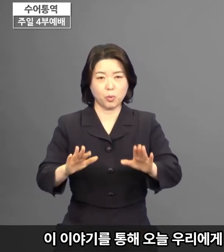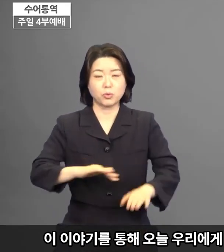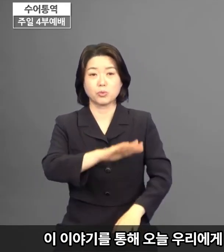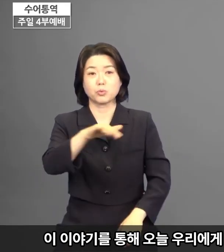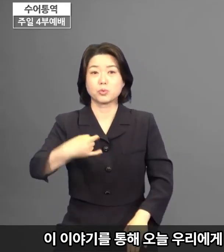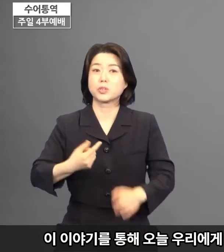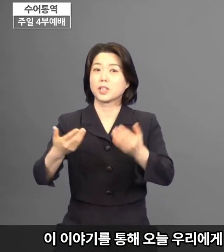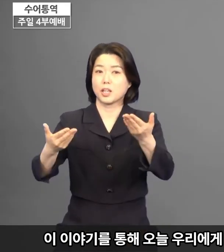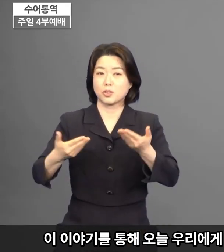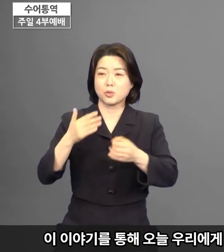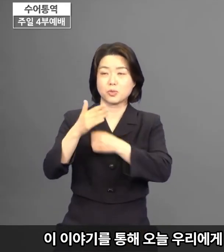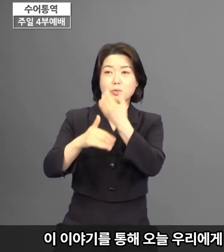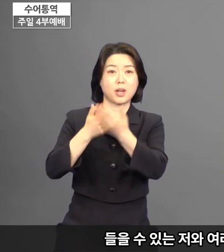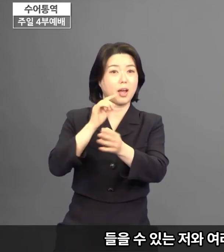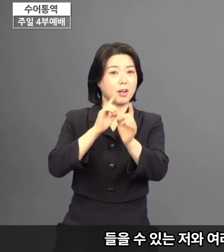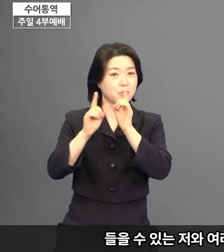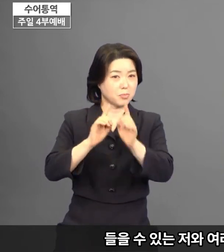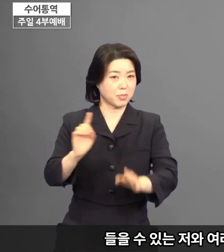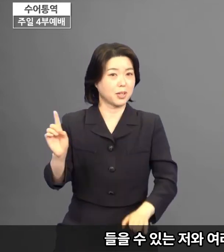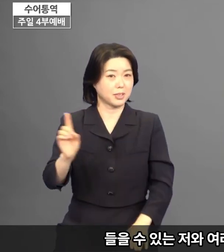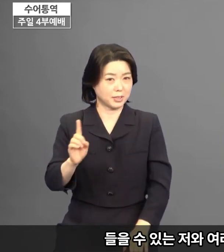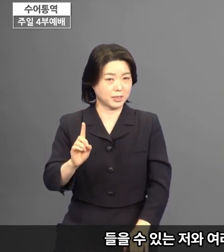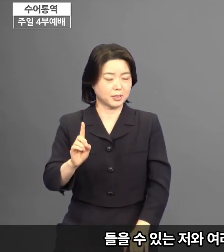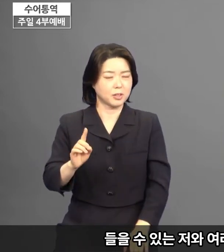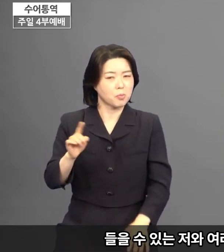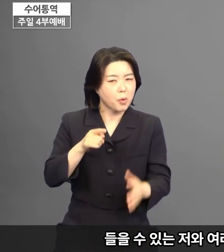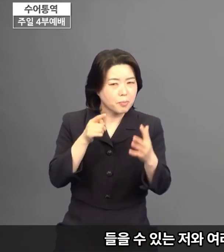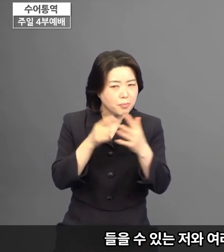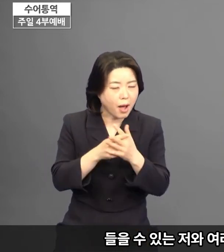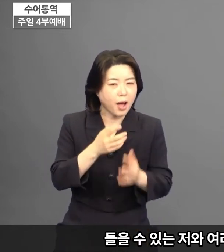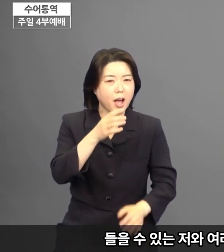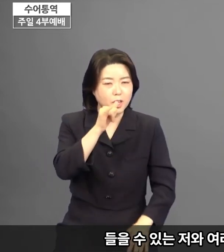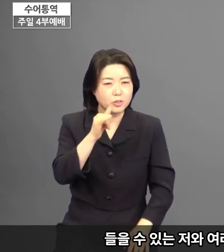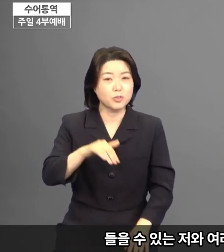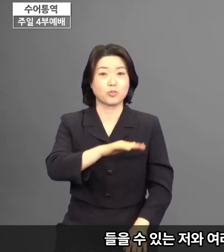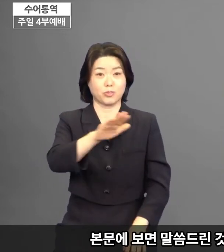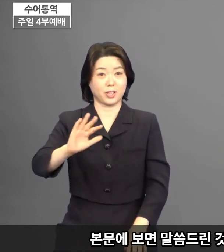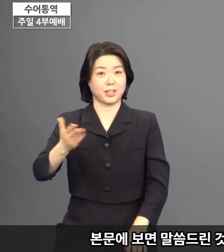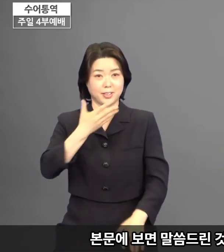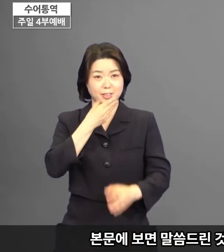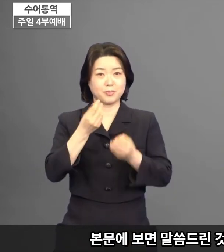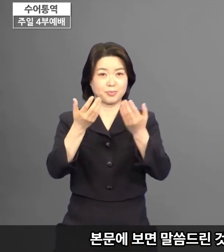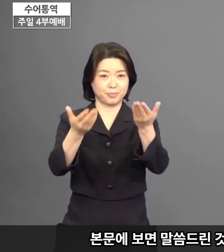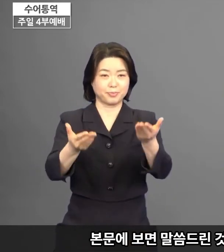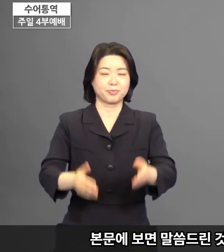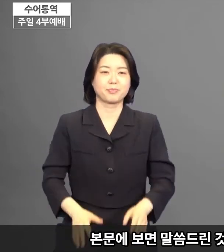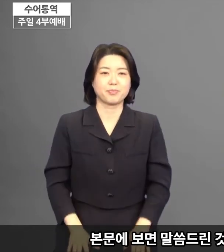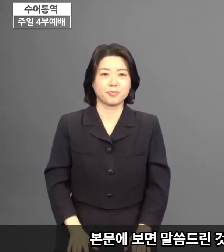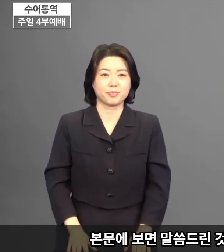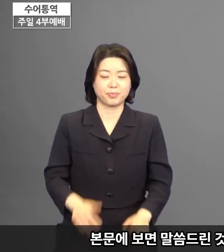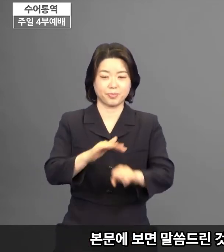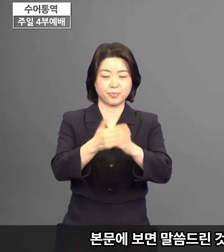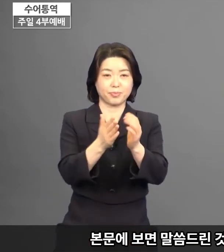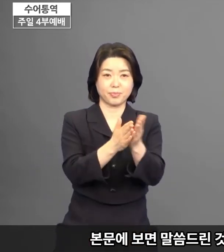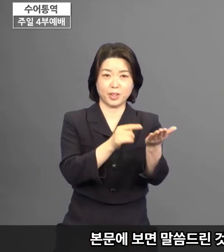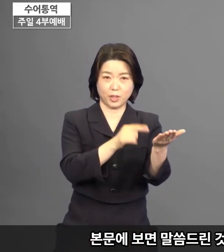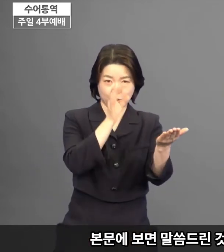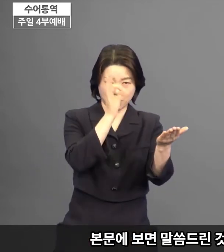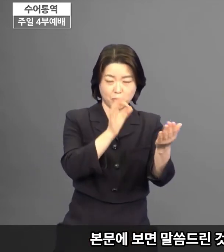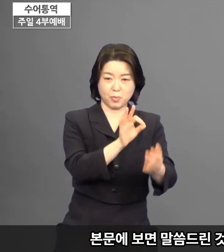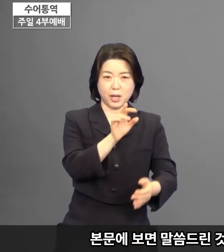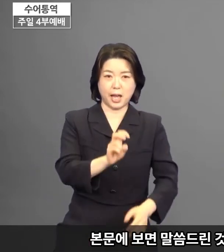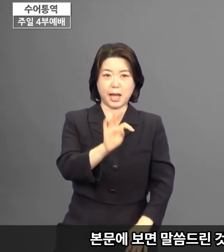주시는 하나님의 말씀이 무엇인지를 들을 수 있는 저와 여러분 되시기를 축복합니다. 본문에 보면 말씀드린 것처럼 이 암몬